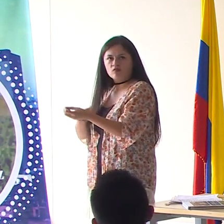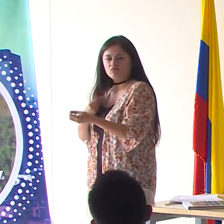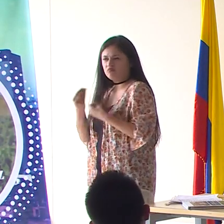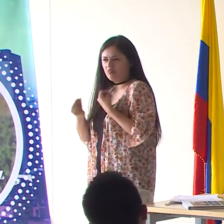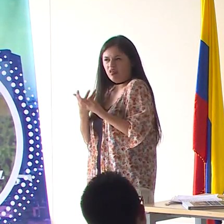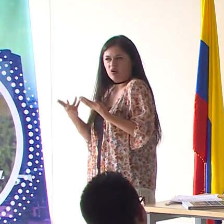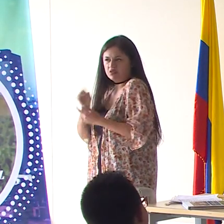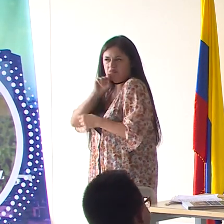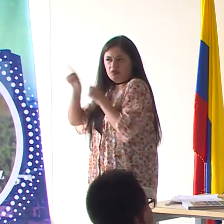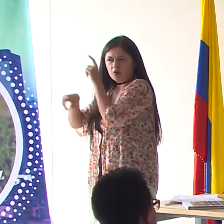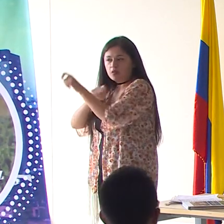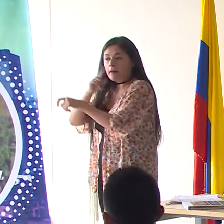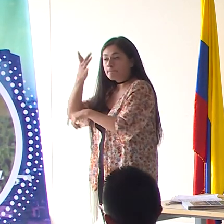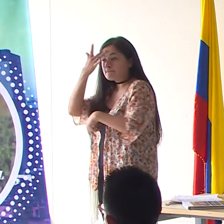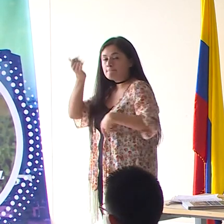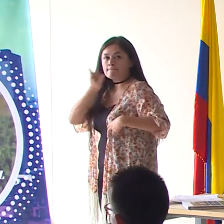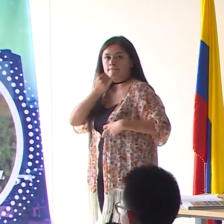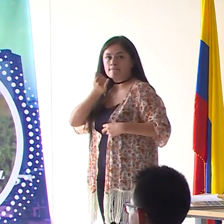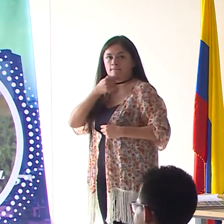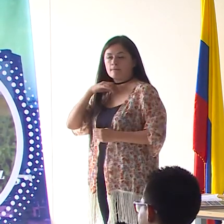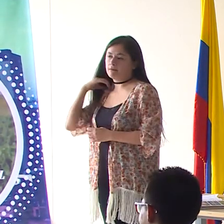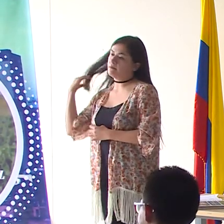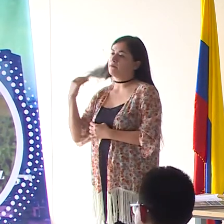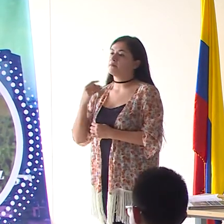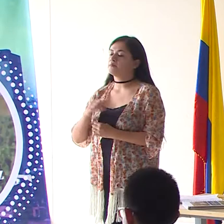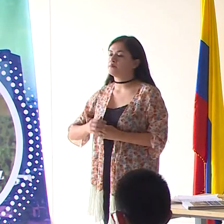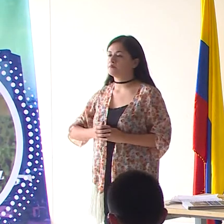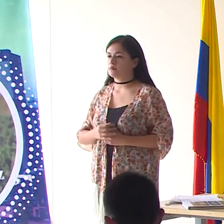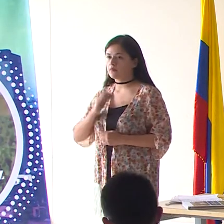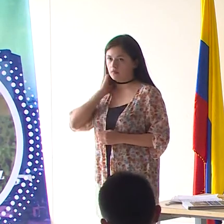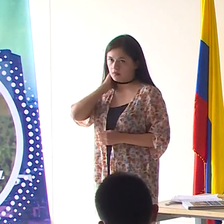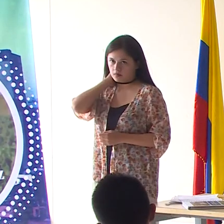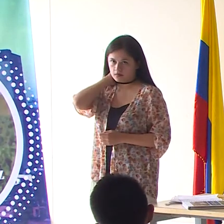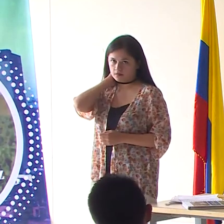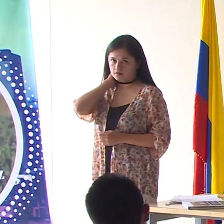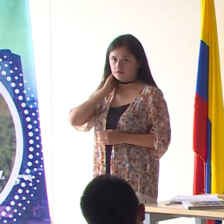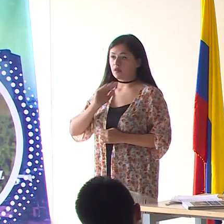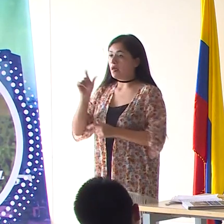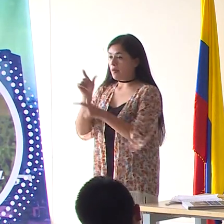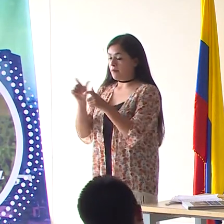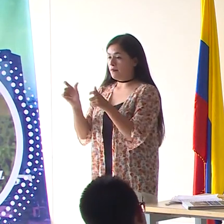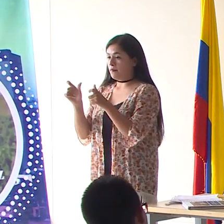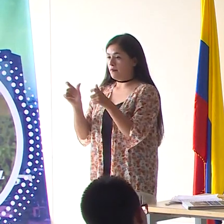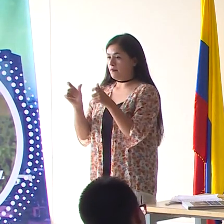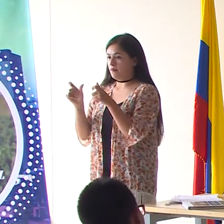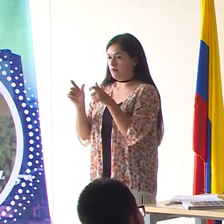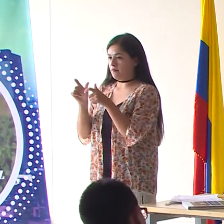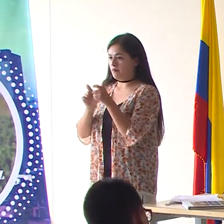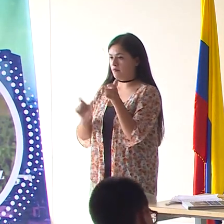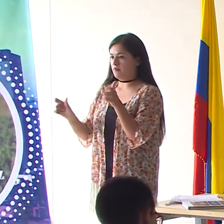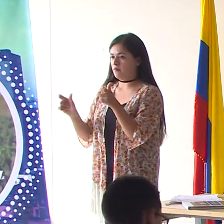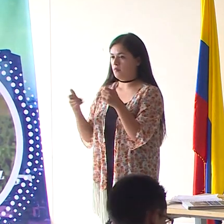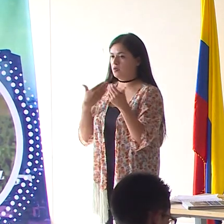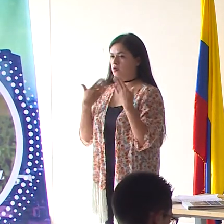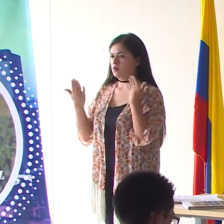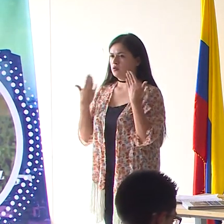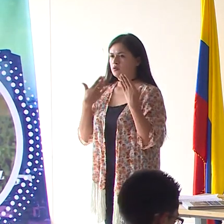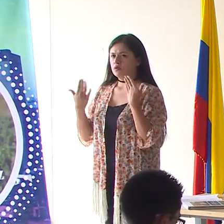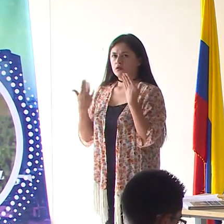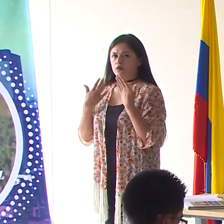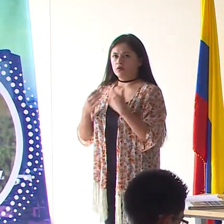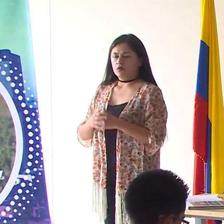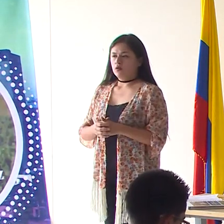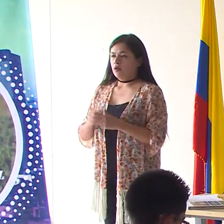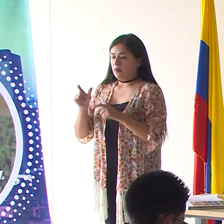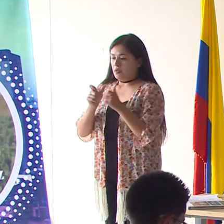así buscan estos procesos de formación sin olvidar su pasado sino la ruralidad al fin es una al fin y al